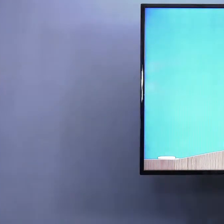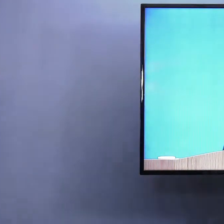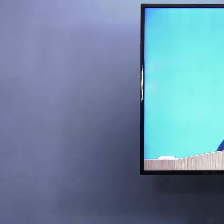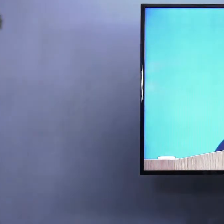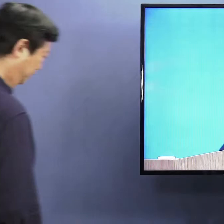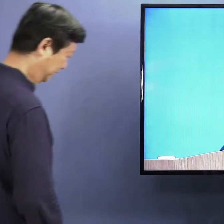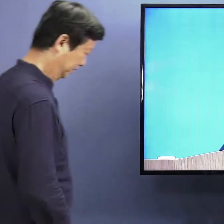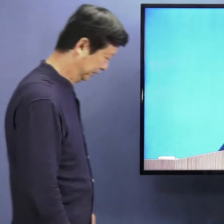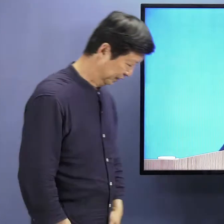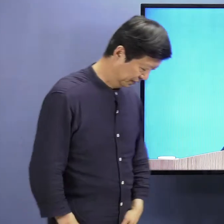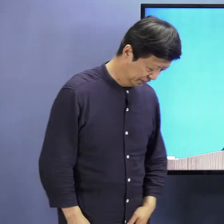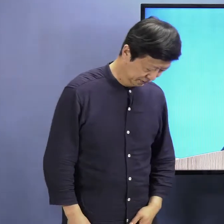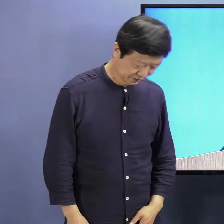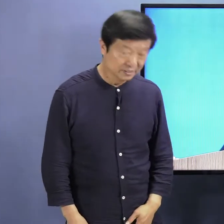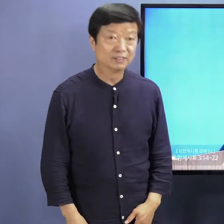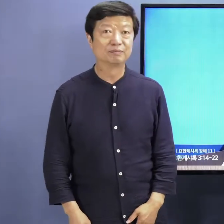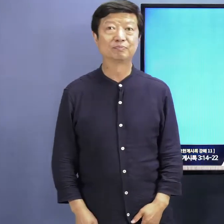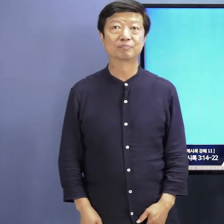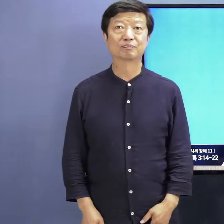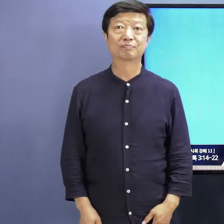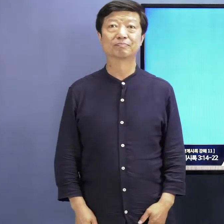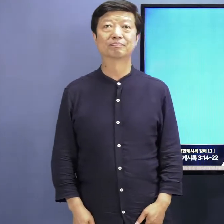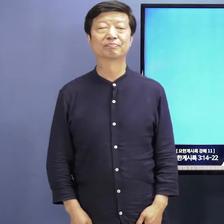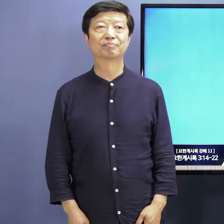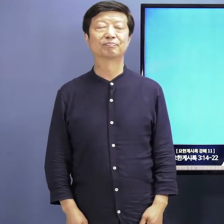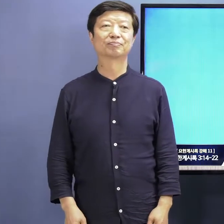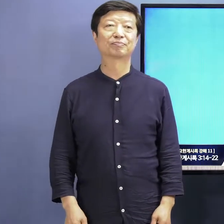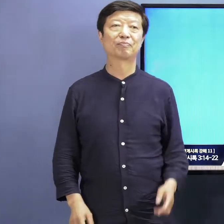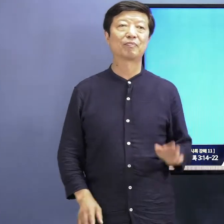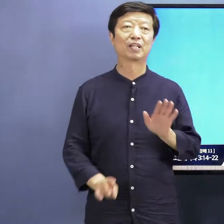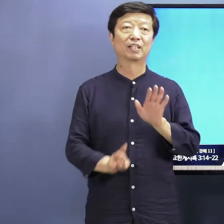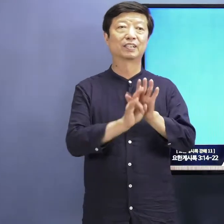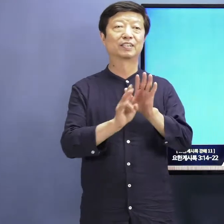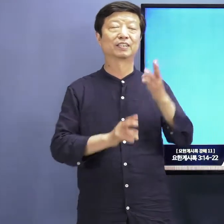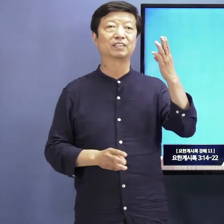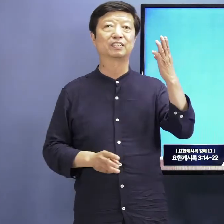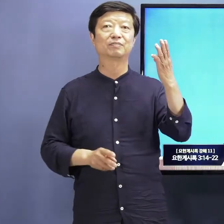요한계시록 3장 14절부터 22절까지 말씀입니다.